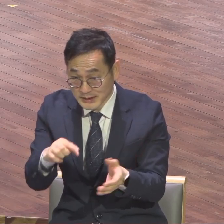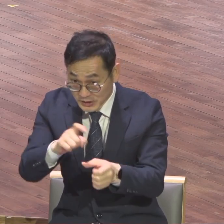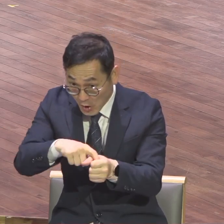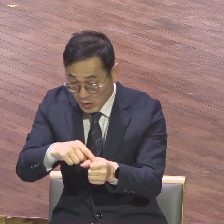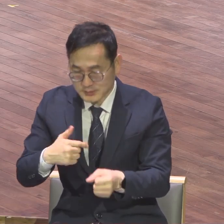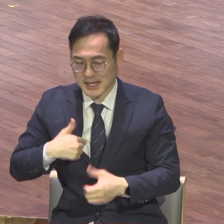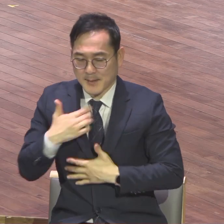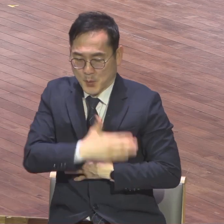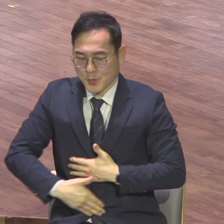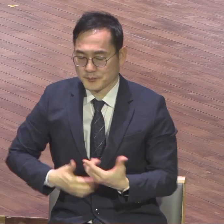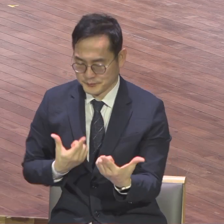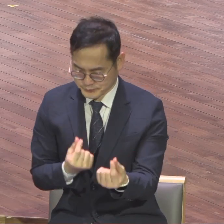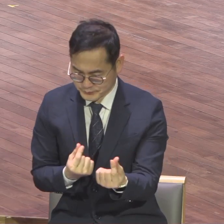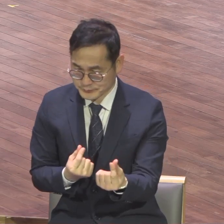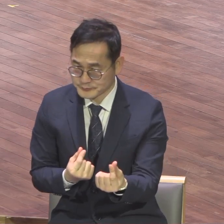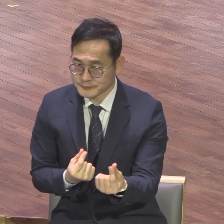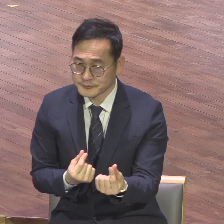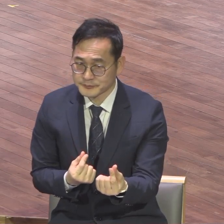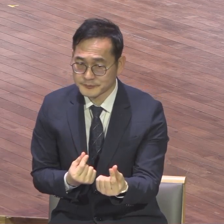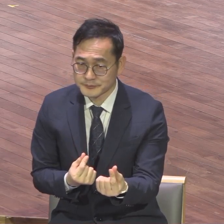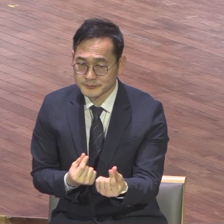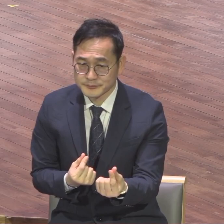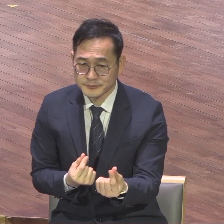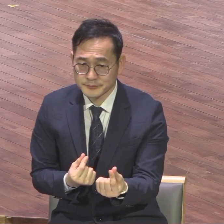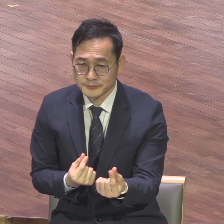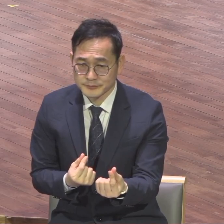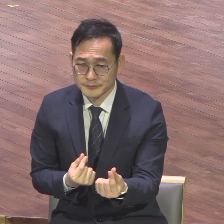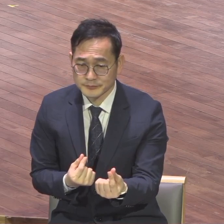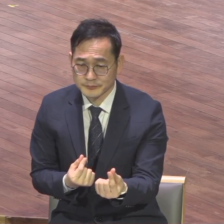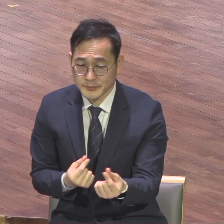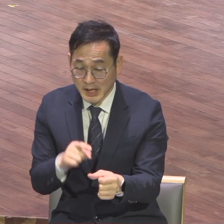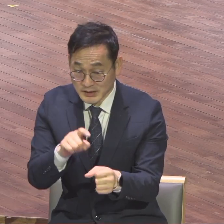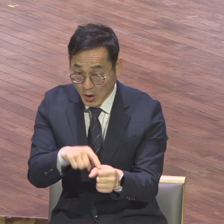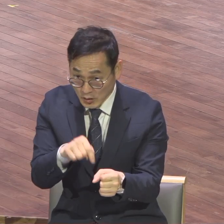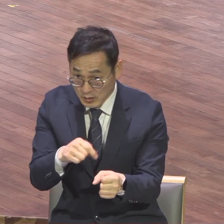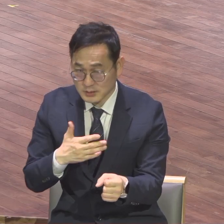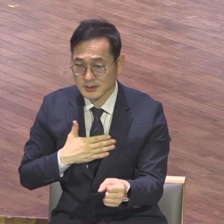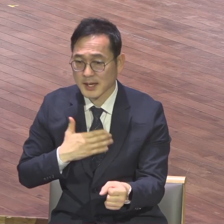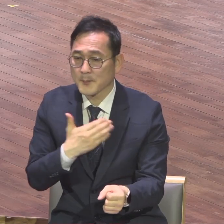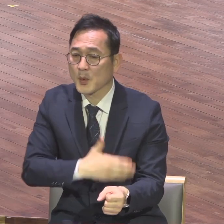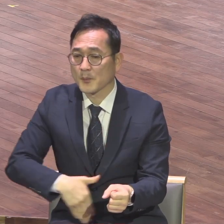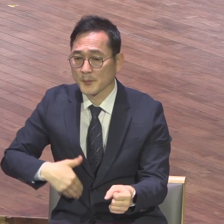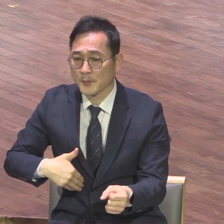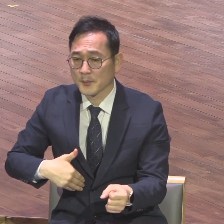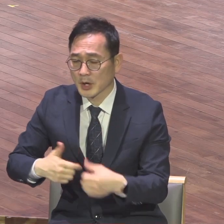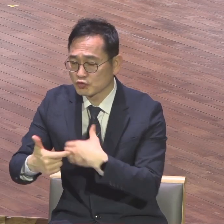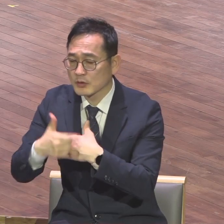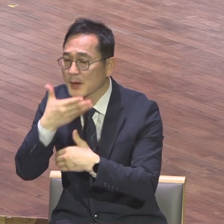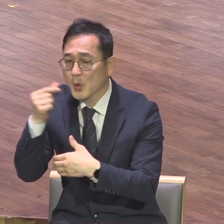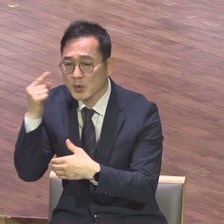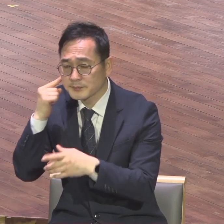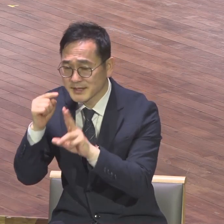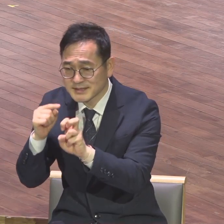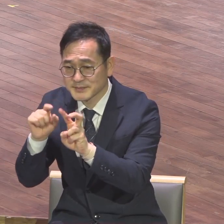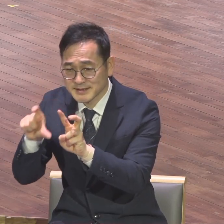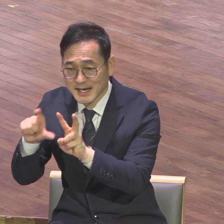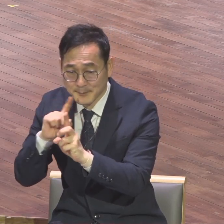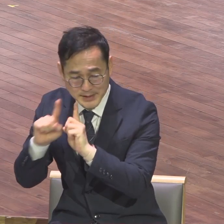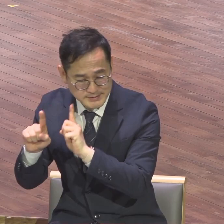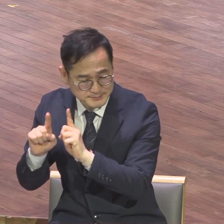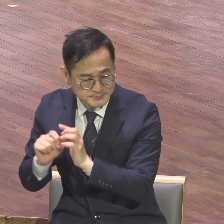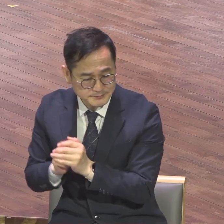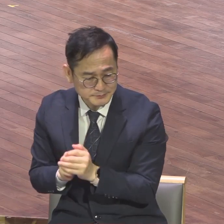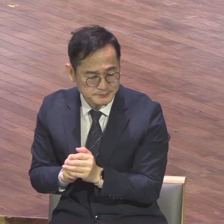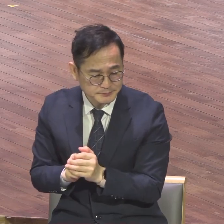그랬어요. 떡을 주면서 이것은 내 몸이라. 누가복음 22장 19절에 보면 좀 더 구체적으로 표현하고